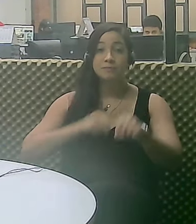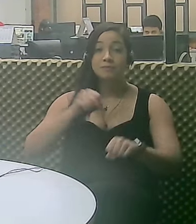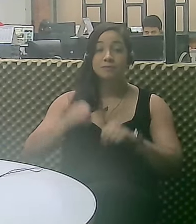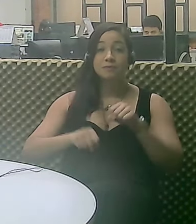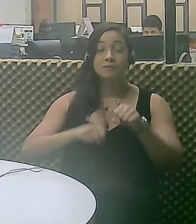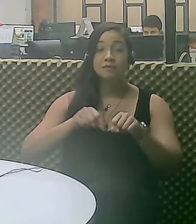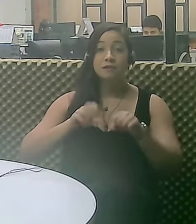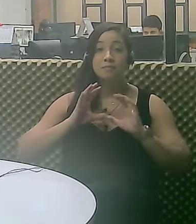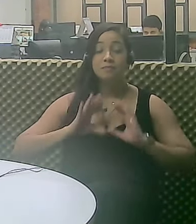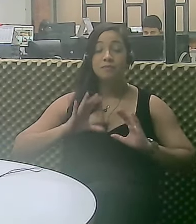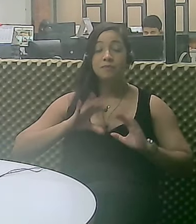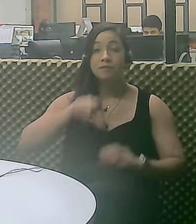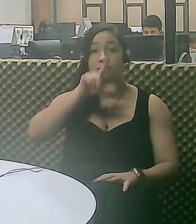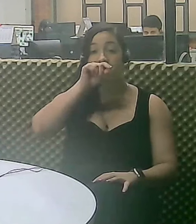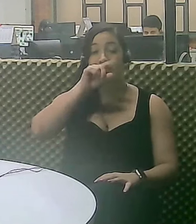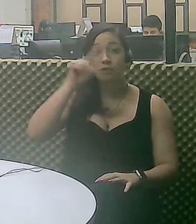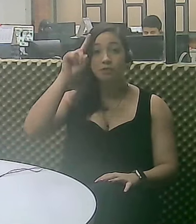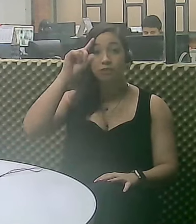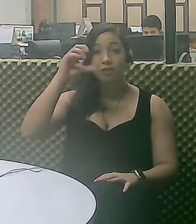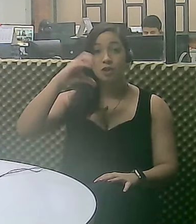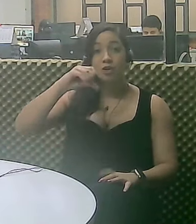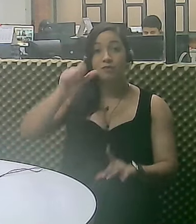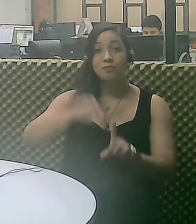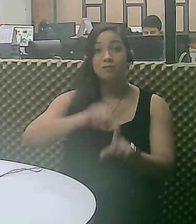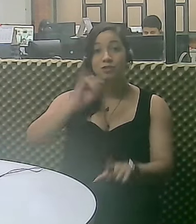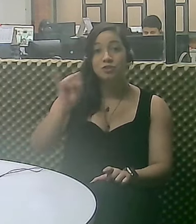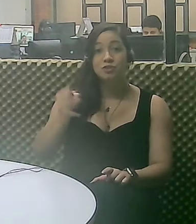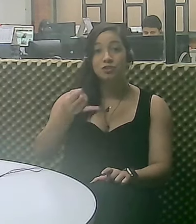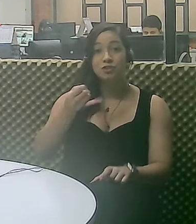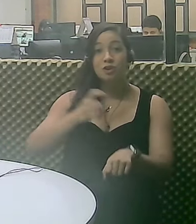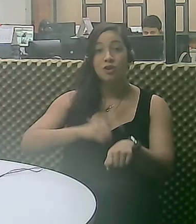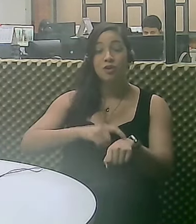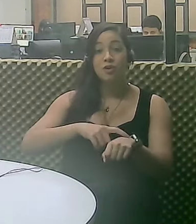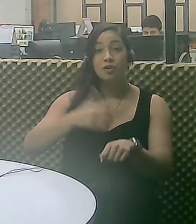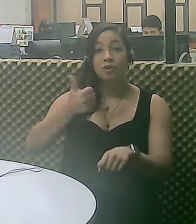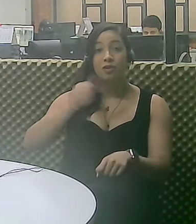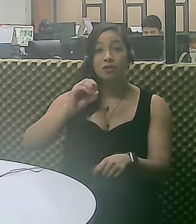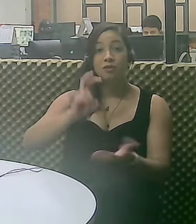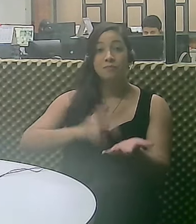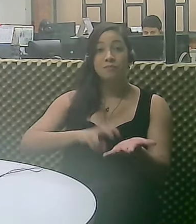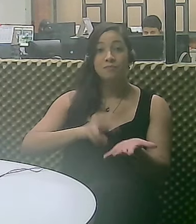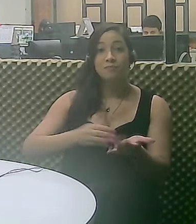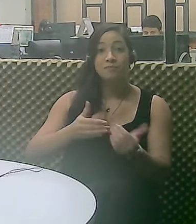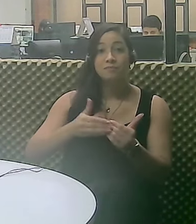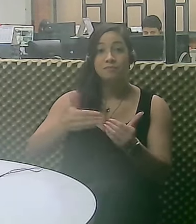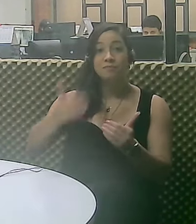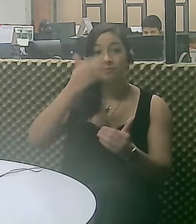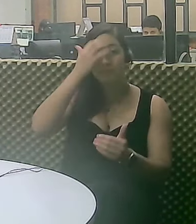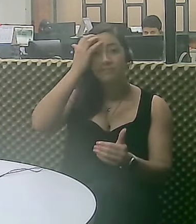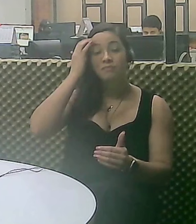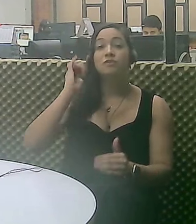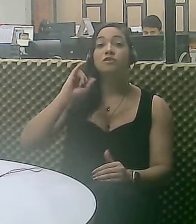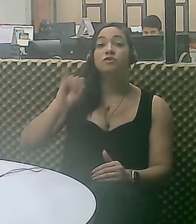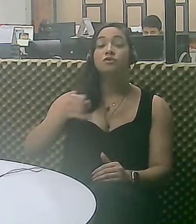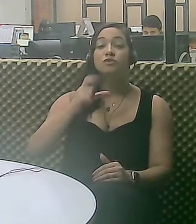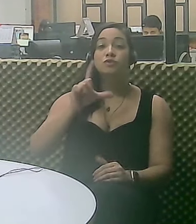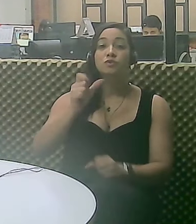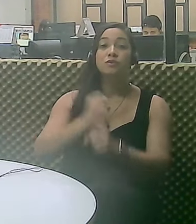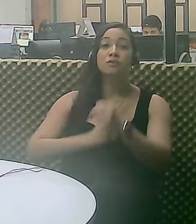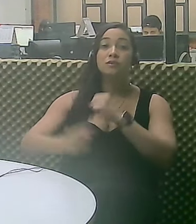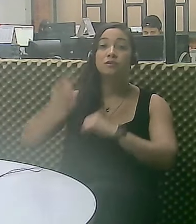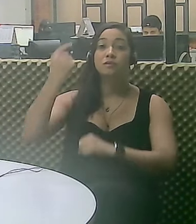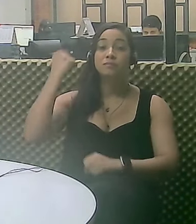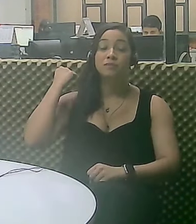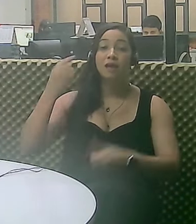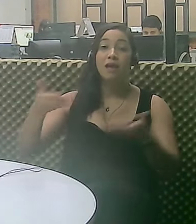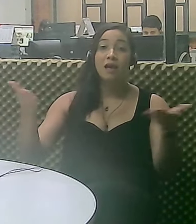Sabiá voltarão a ser feitos no dia 9 de janeiro, a partir das 10 da manhã. Implantado em julho do ano passado, a iniciativa